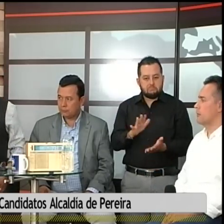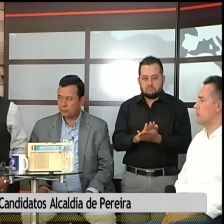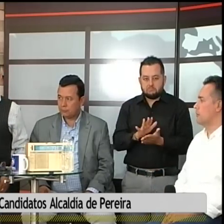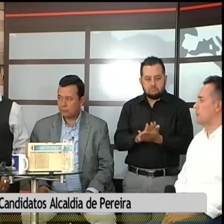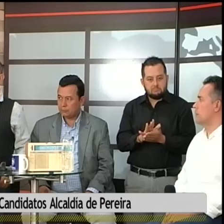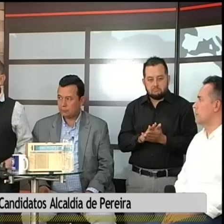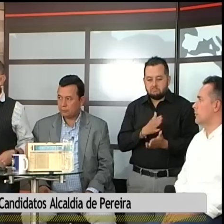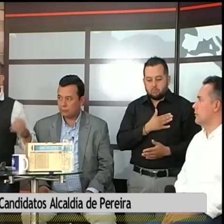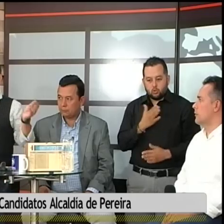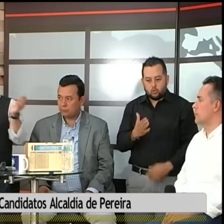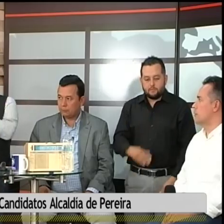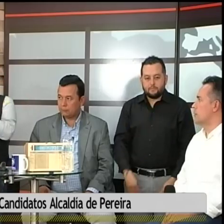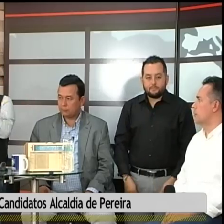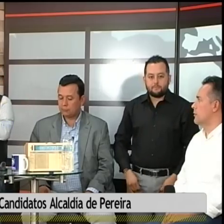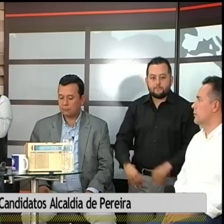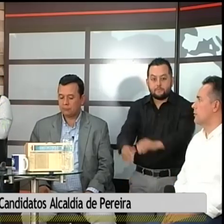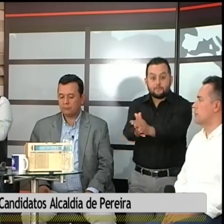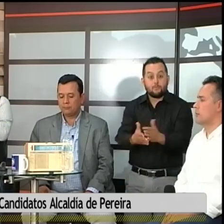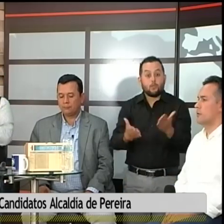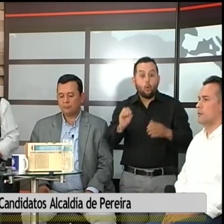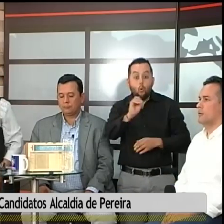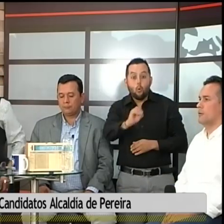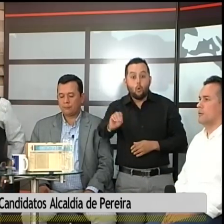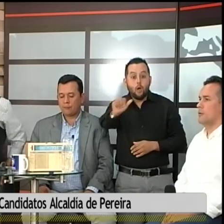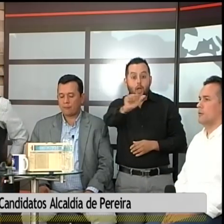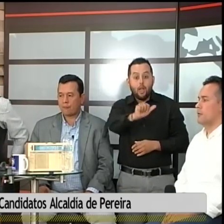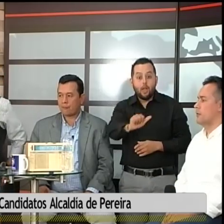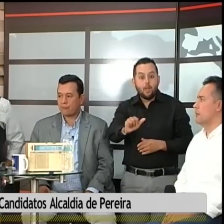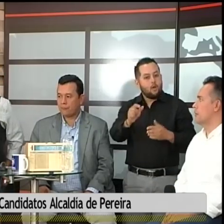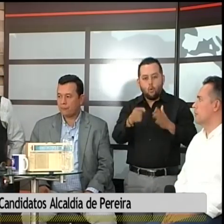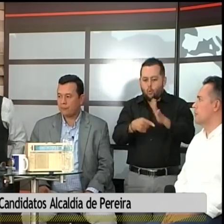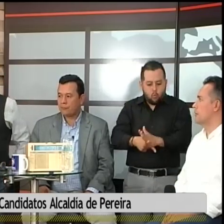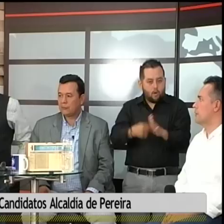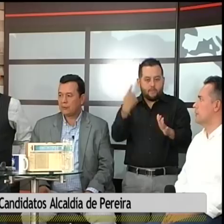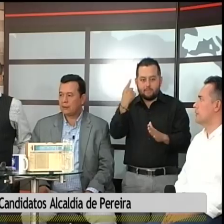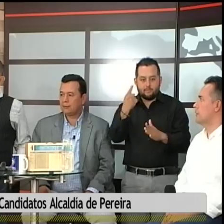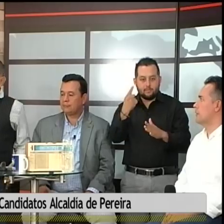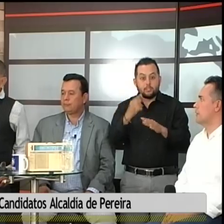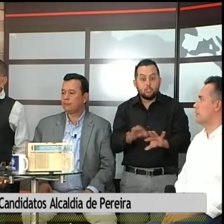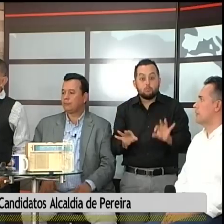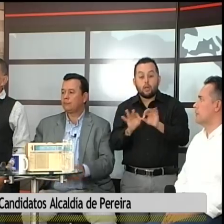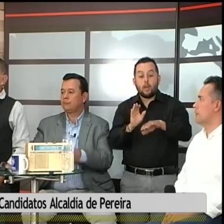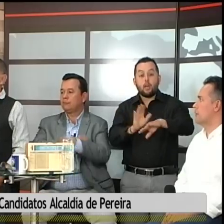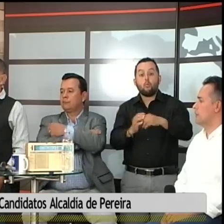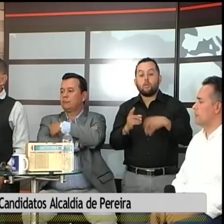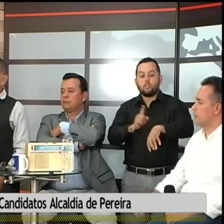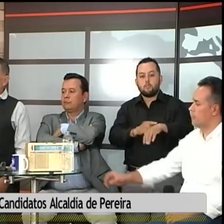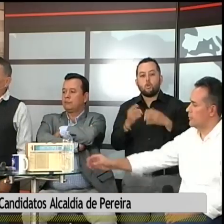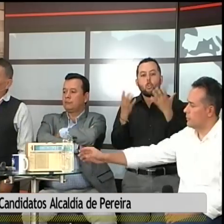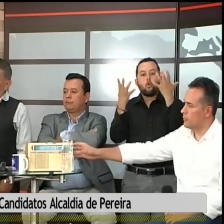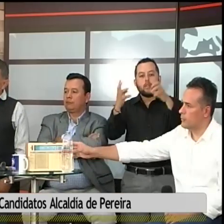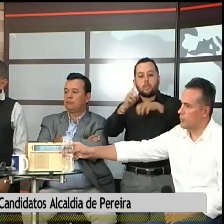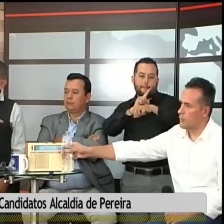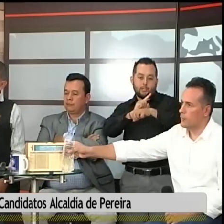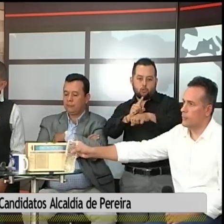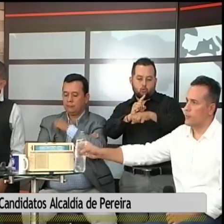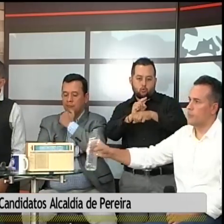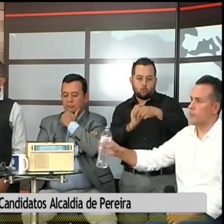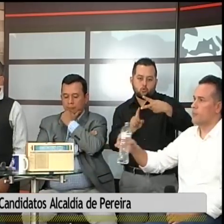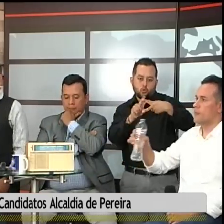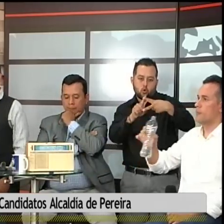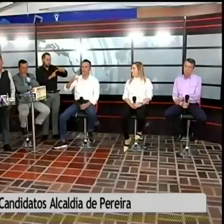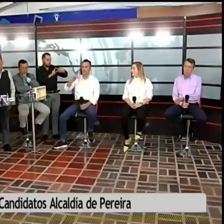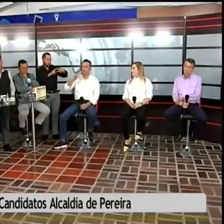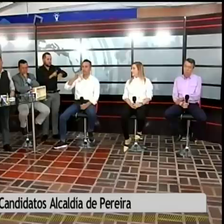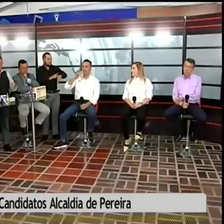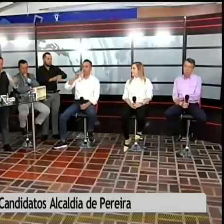la tendrán. Señores, a lo que vinimos. Son 90 minutos, dos tiempos